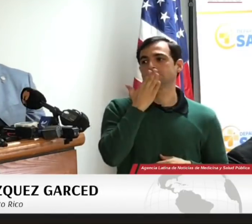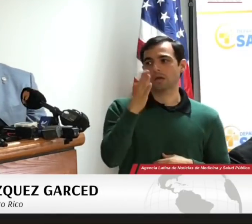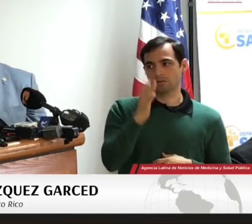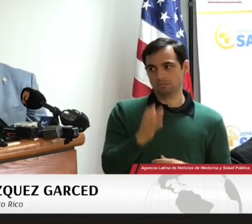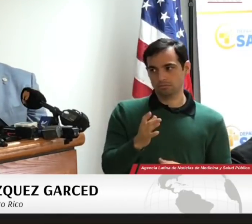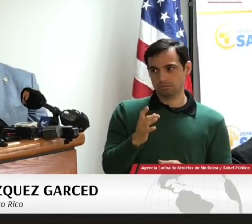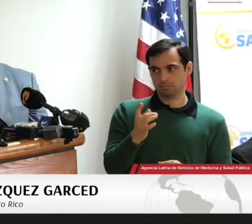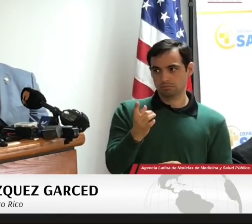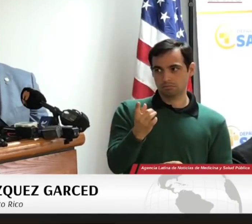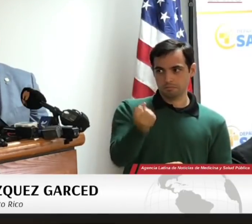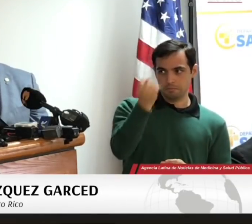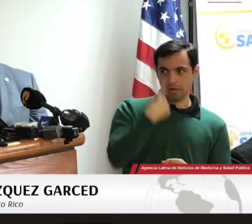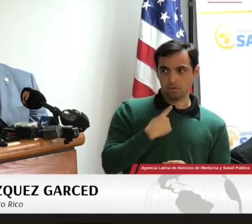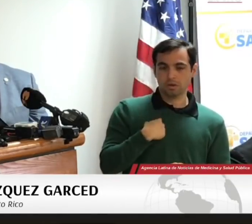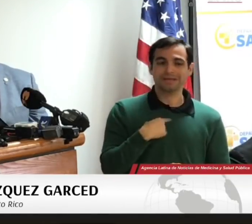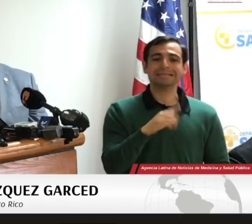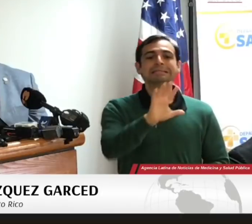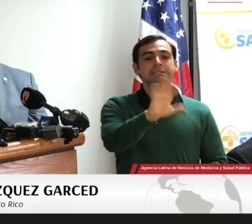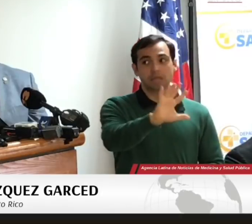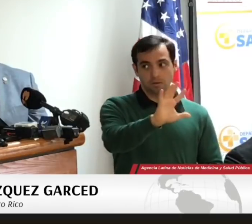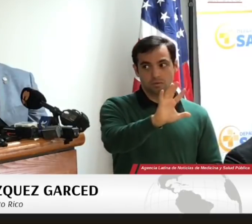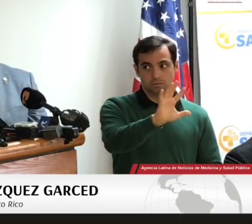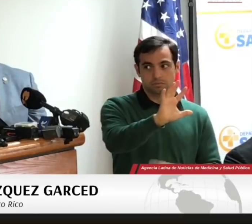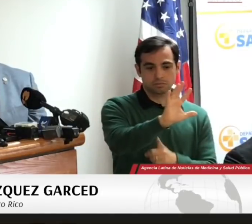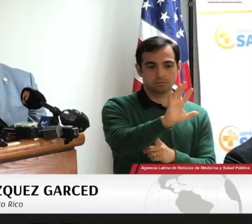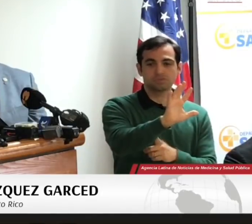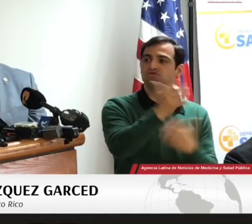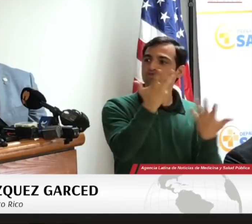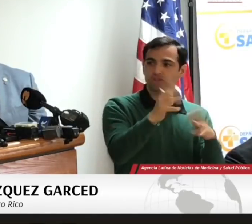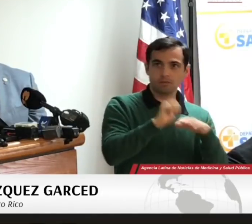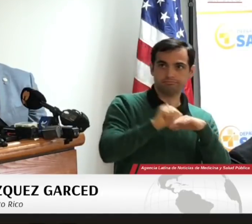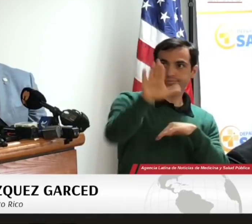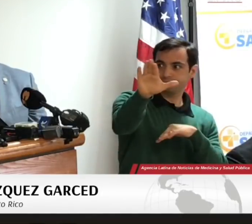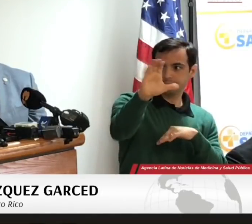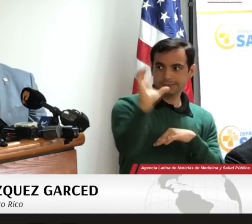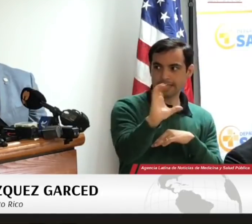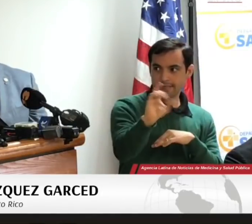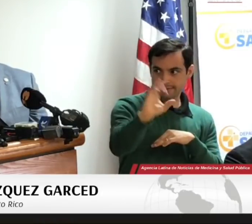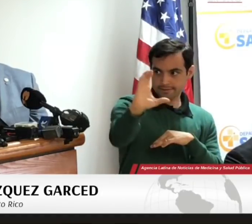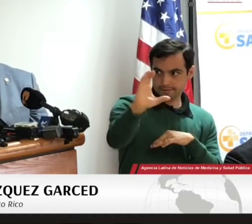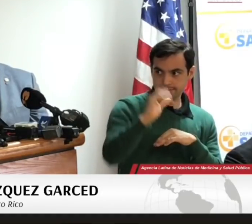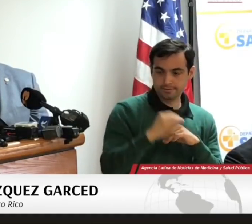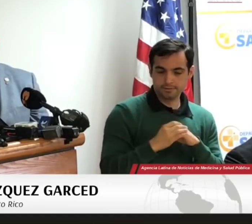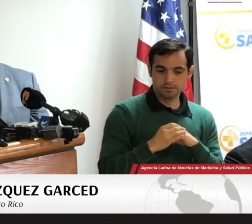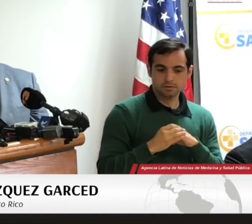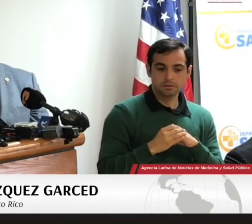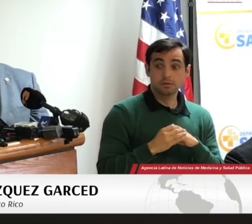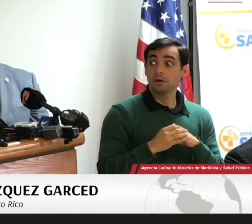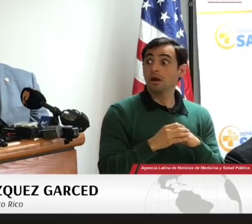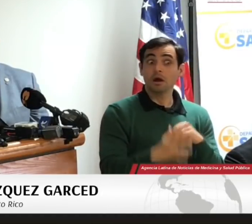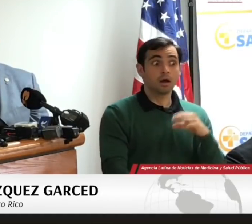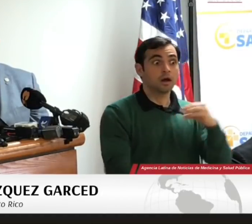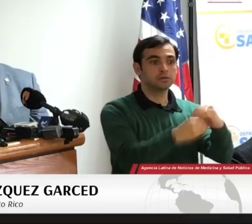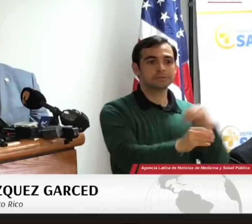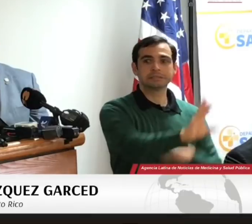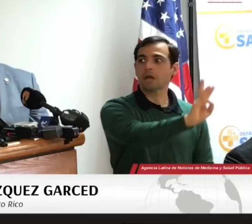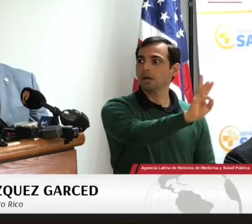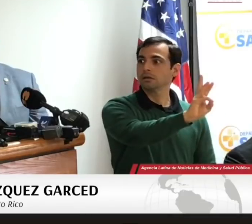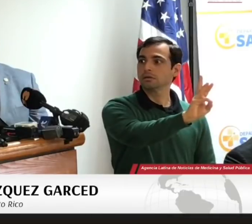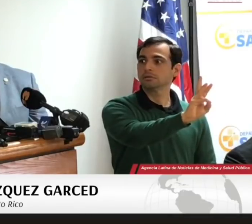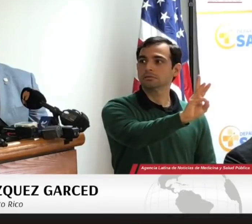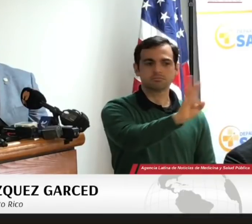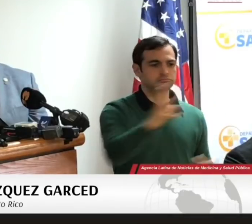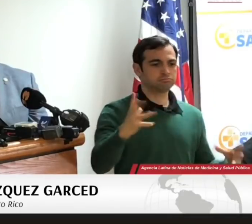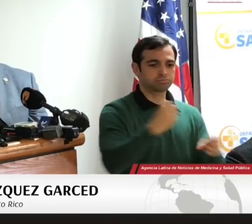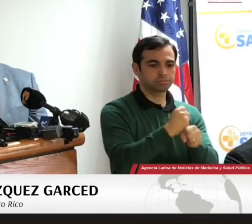Inicialmente eran 5 que fueron los que se enviaron, y ya esas pruebas se enviaron. Después hubo otros 6 casos, así que eran 11